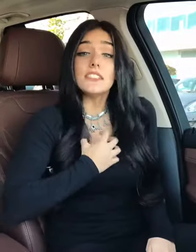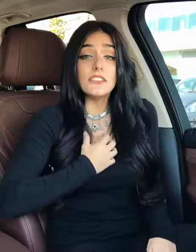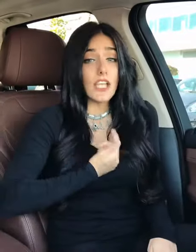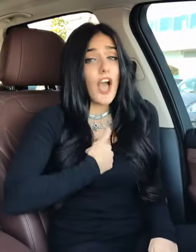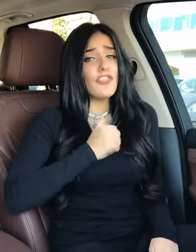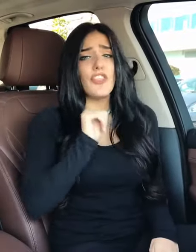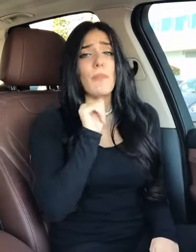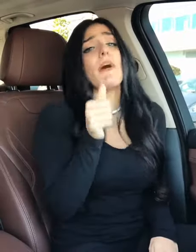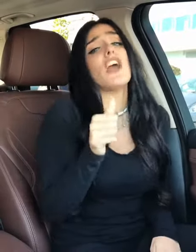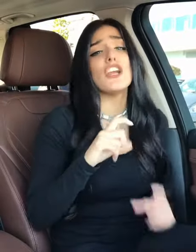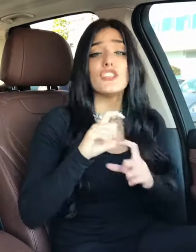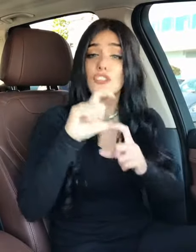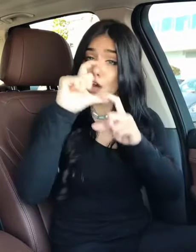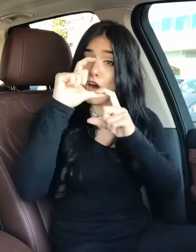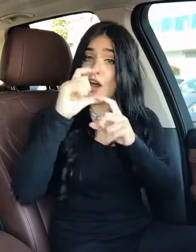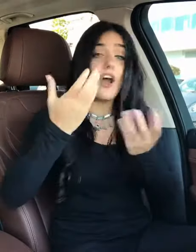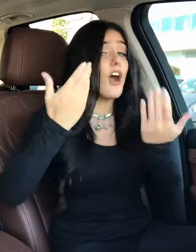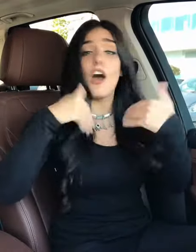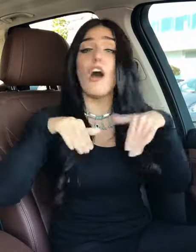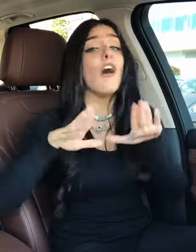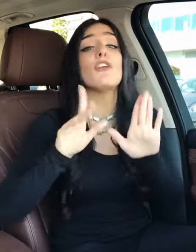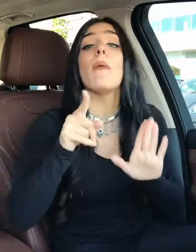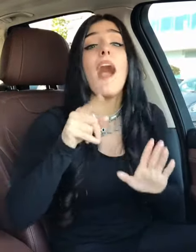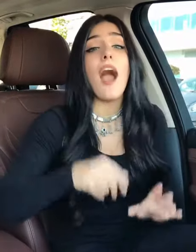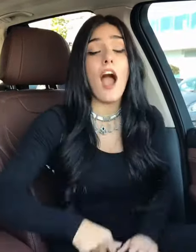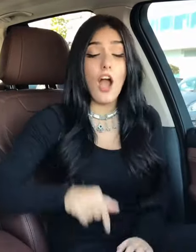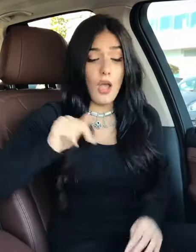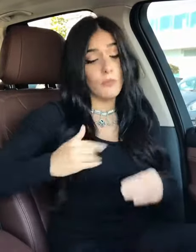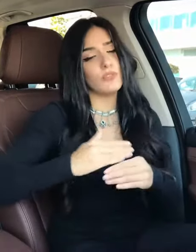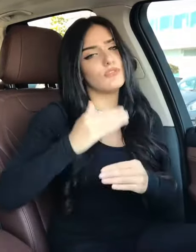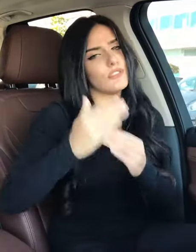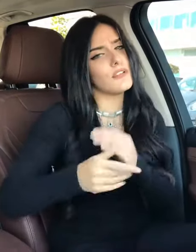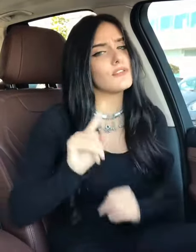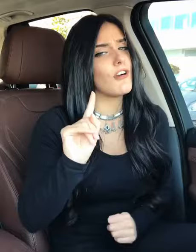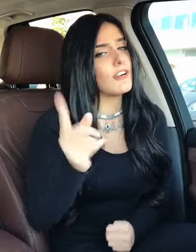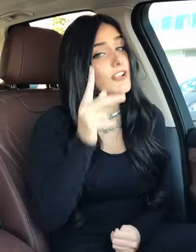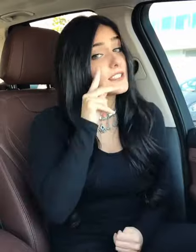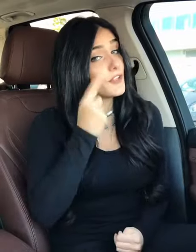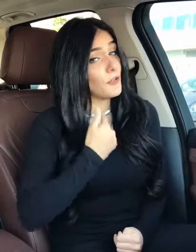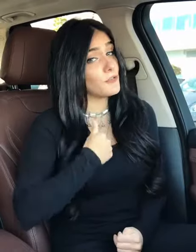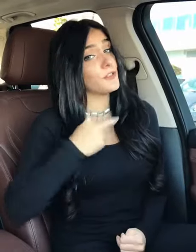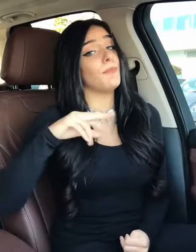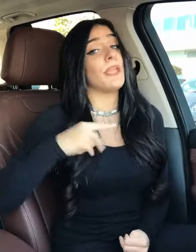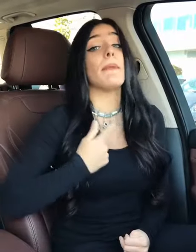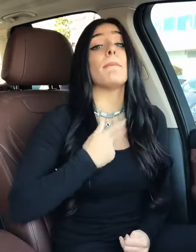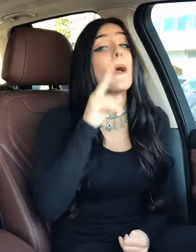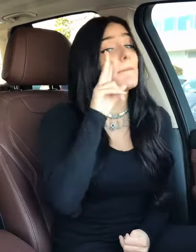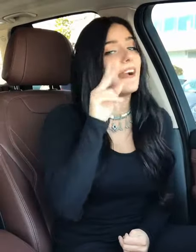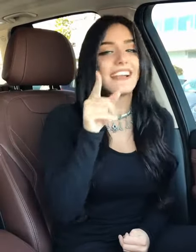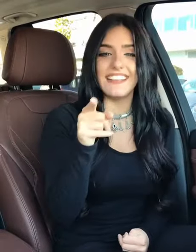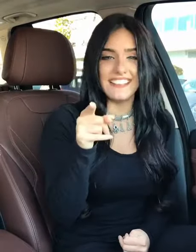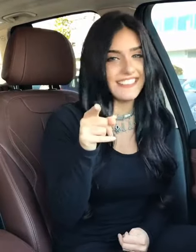sevdirdin kendini bana hiç sorma. Bundan sonra sana gözüm gibi ben